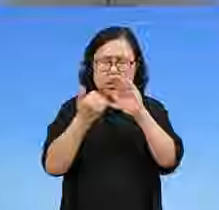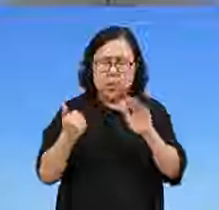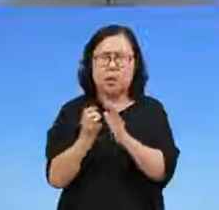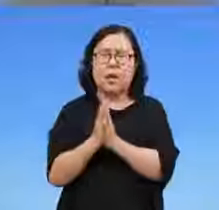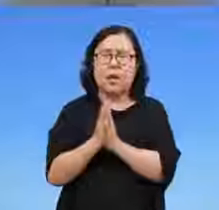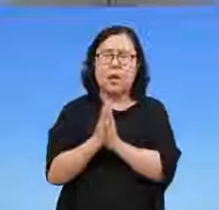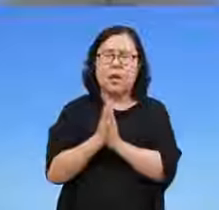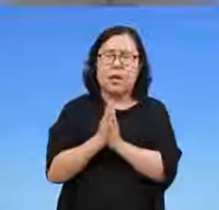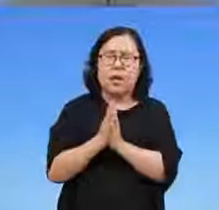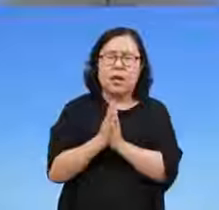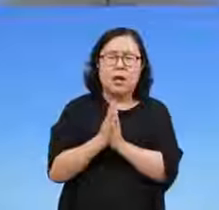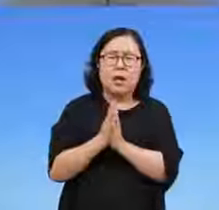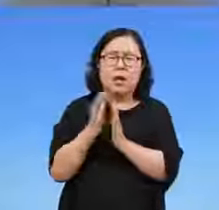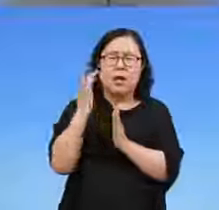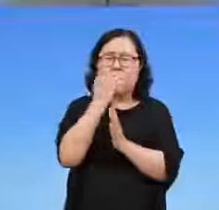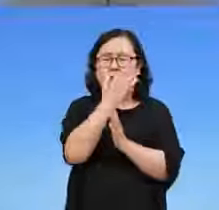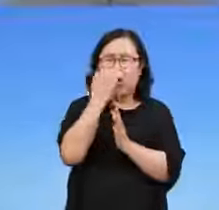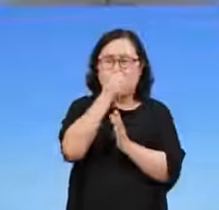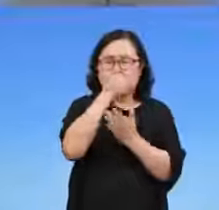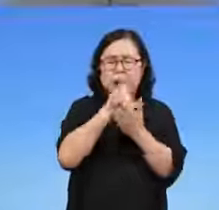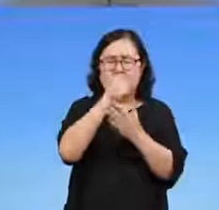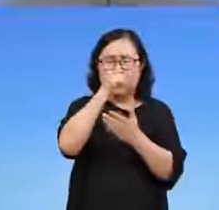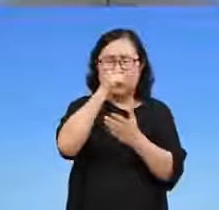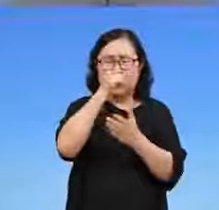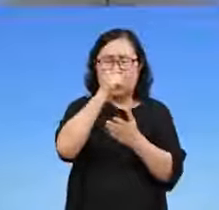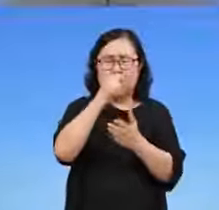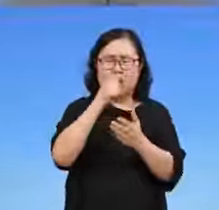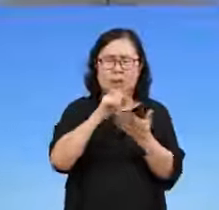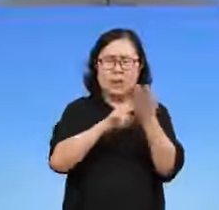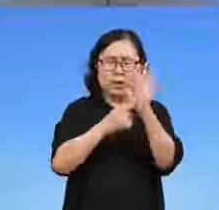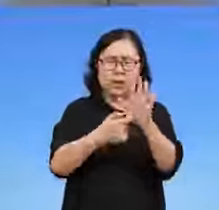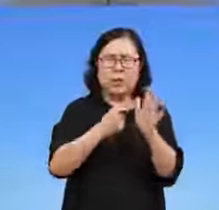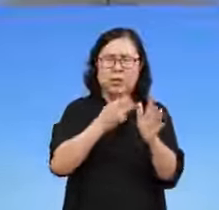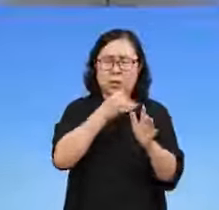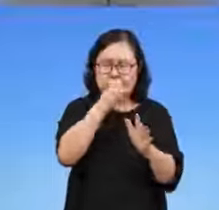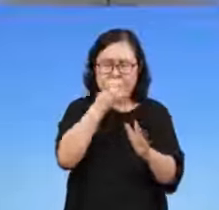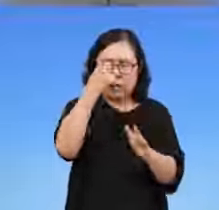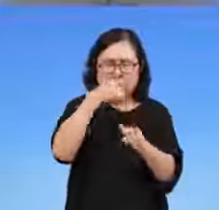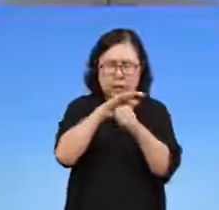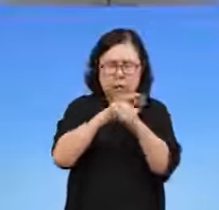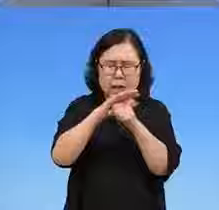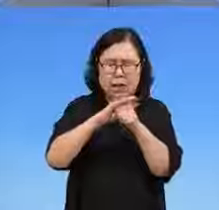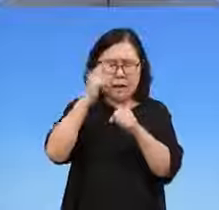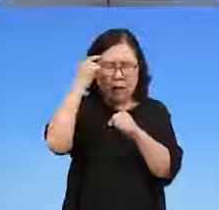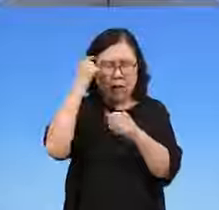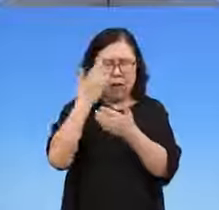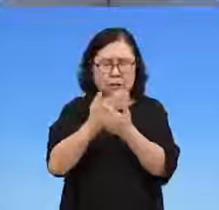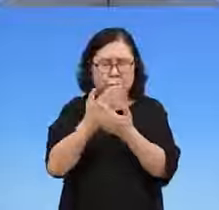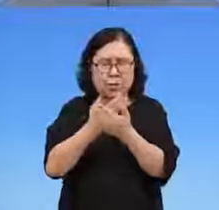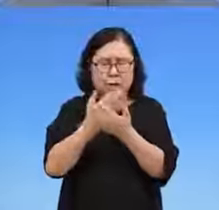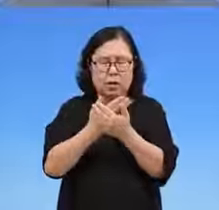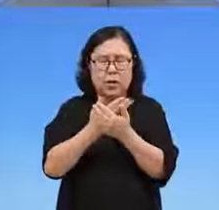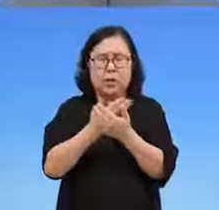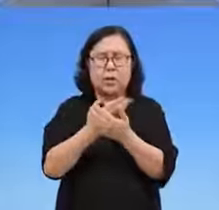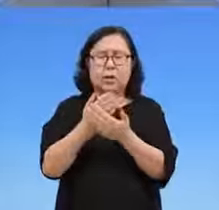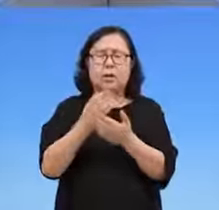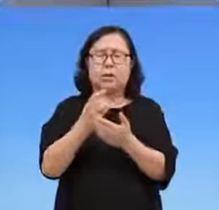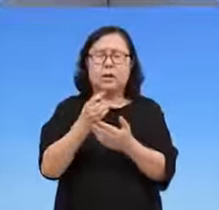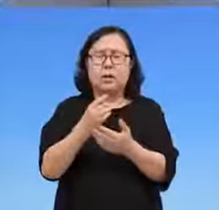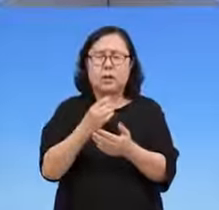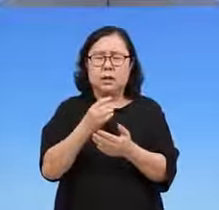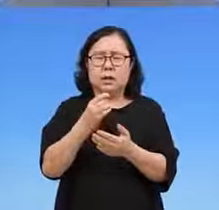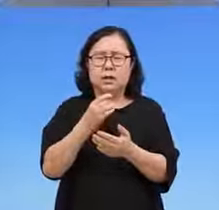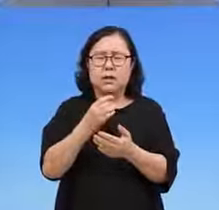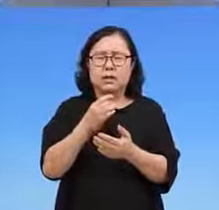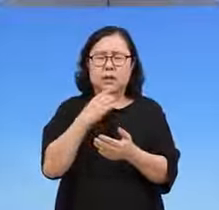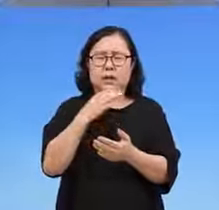속에 노출되는 현실입니다. 불쌍히 여겨주시기를 원합니다. 오직 십자가 예수 그리스도